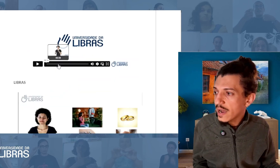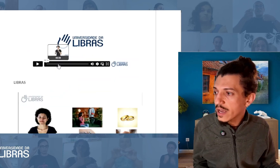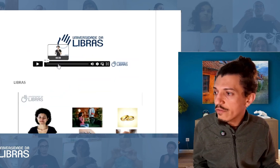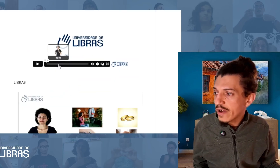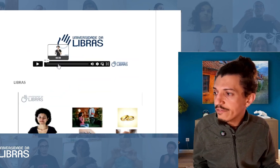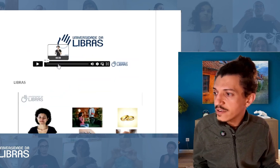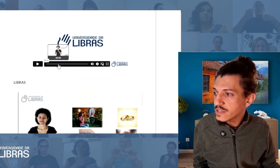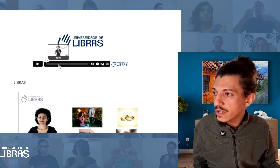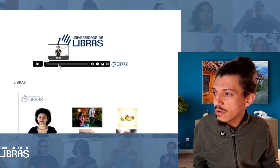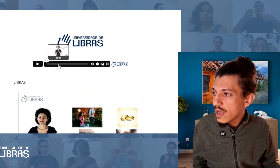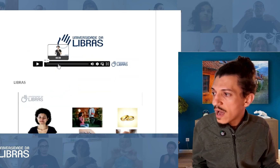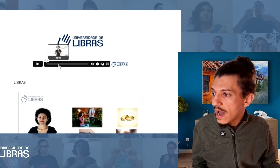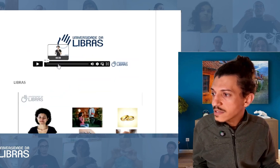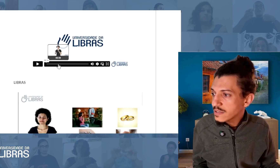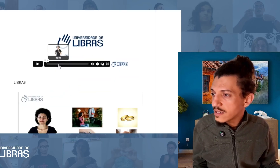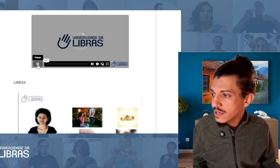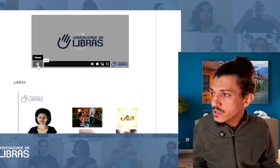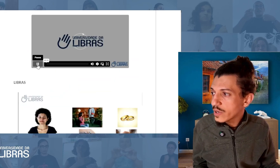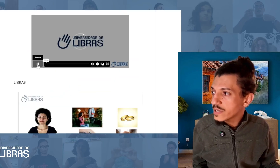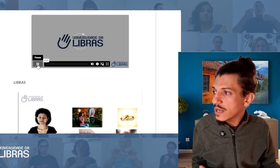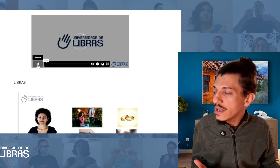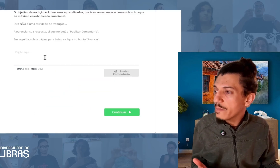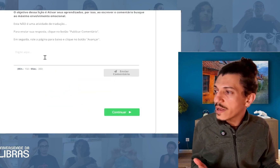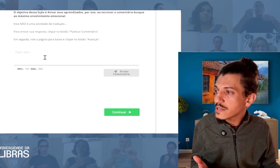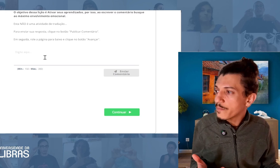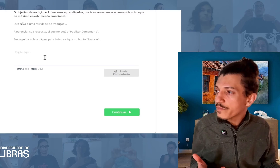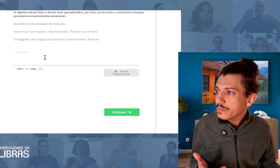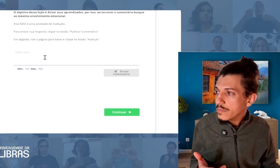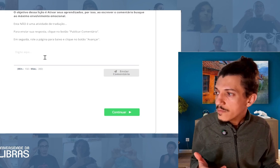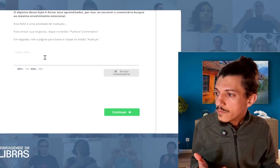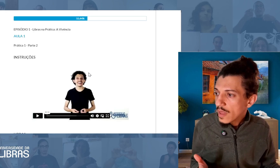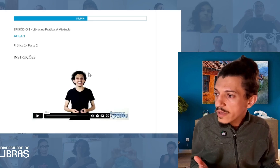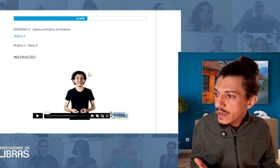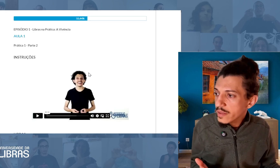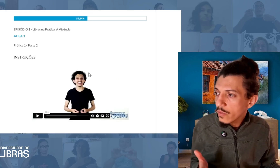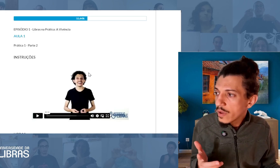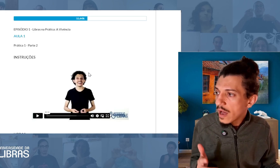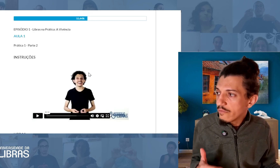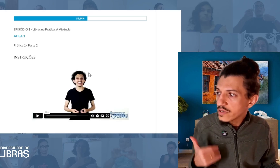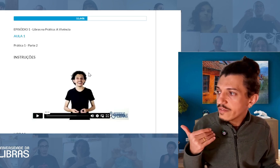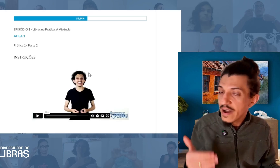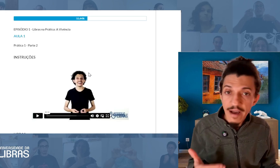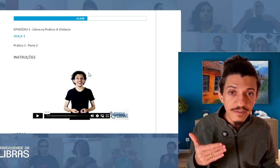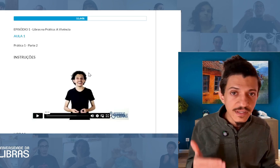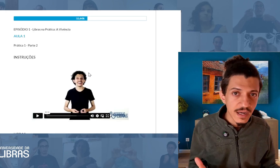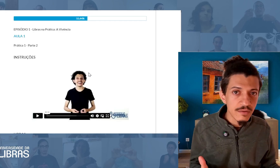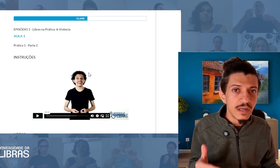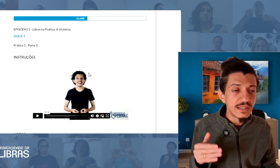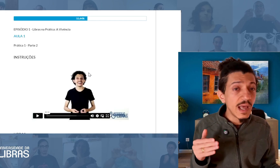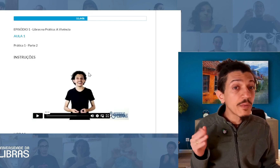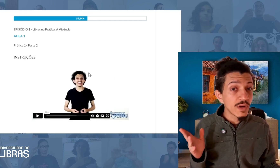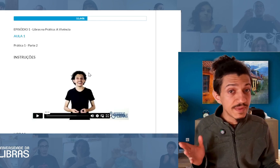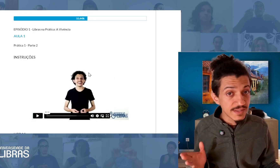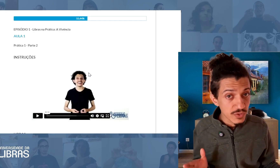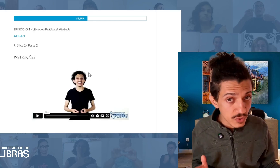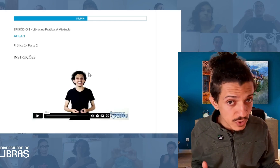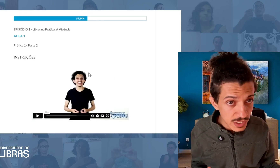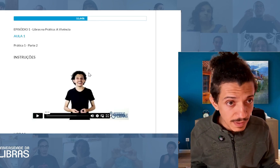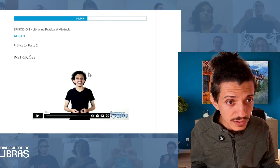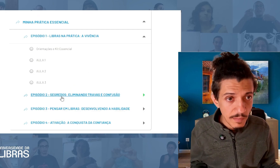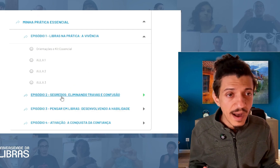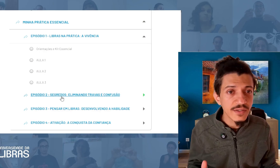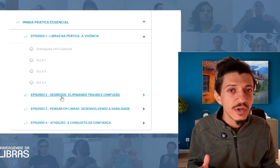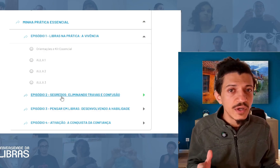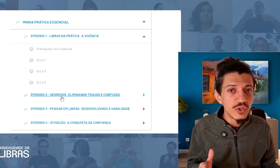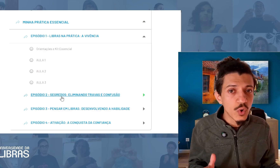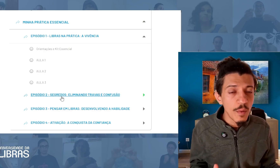a Raquel vai fazendo as sinalizações na Libras e então você vai avançando, sempre com as minhas instruções passo